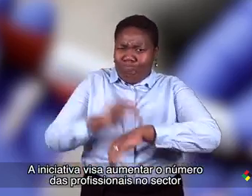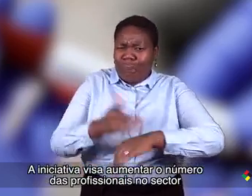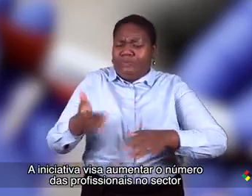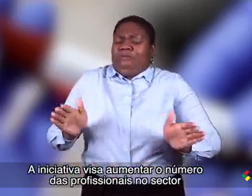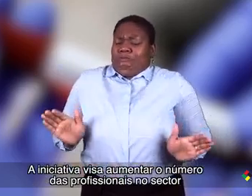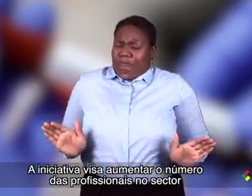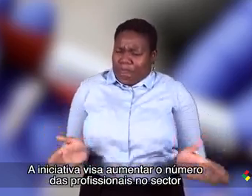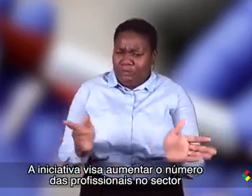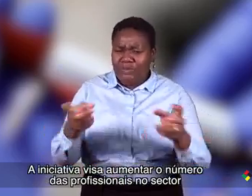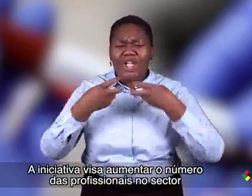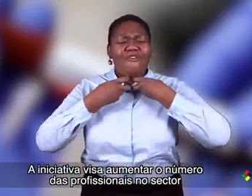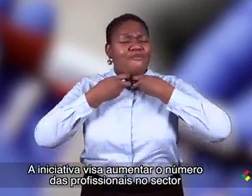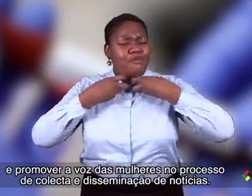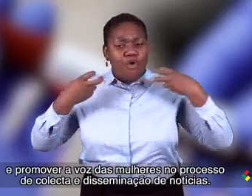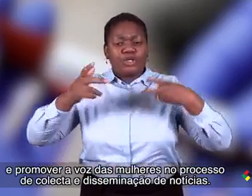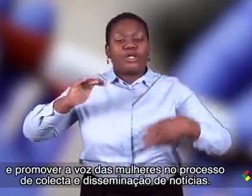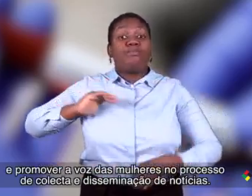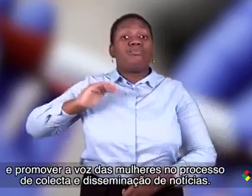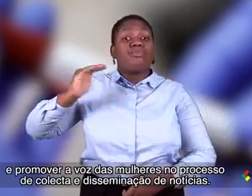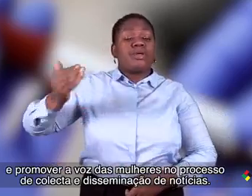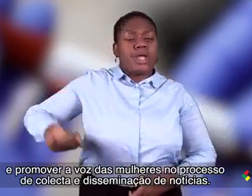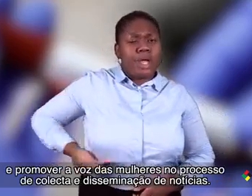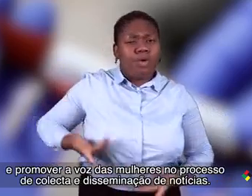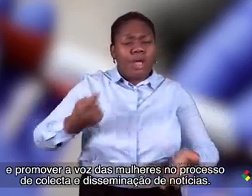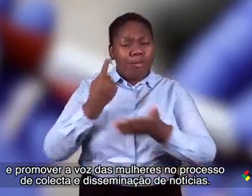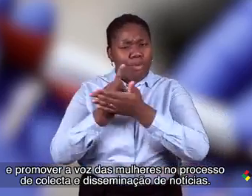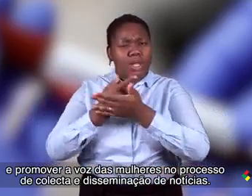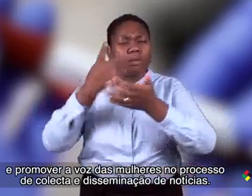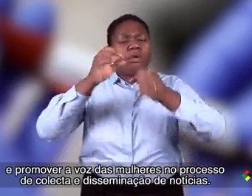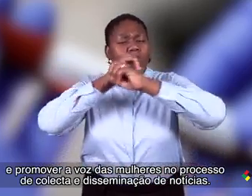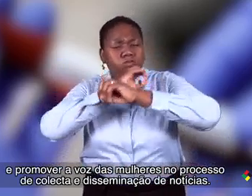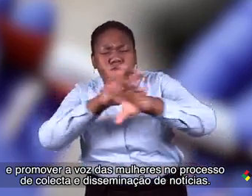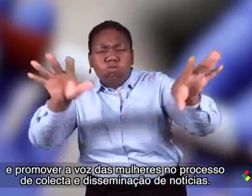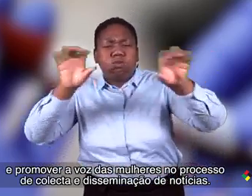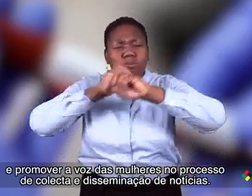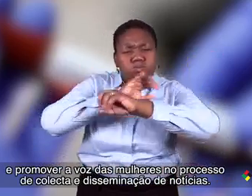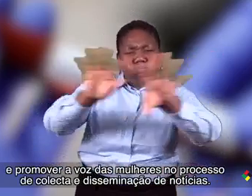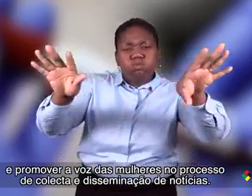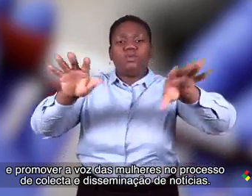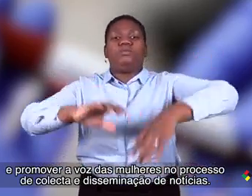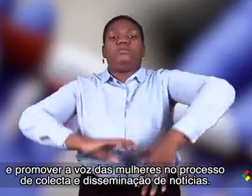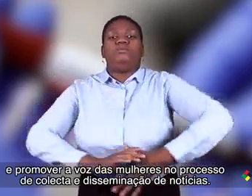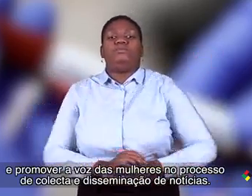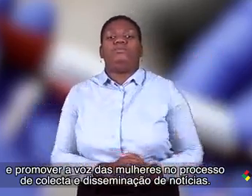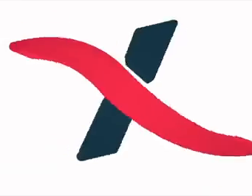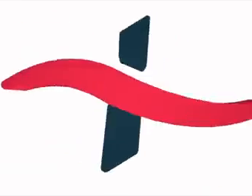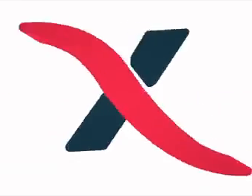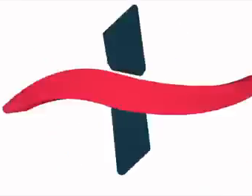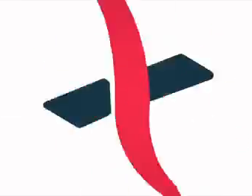das profissionais no setor e promover a voz das mulheres no processo de coleta e disseminação de notícias.